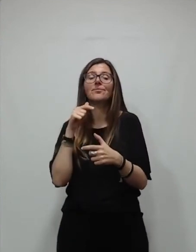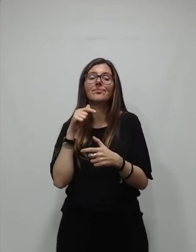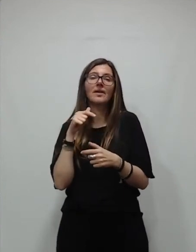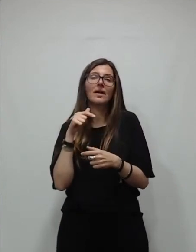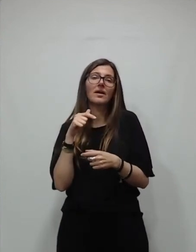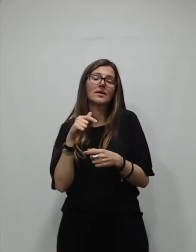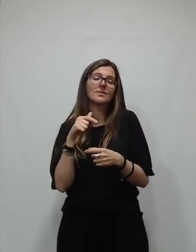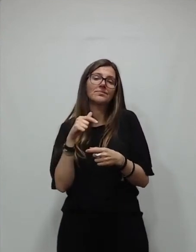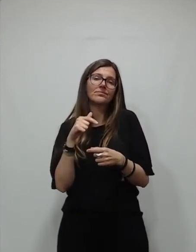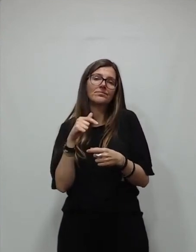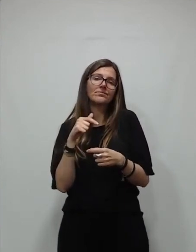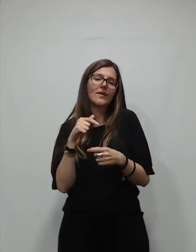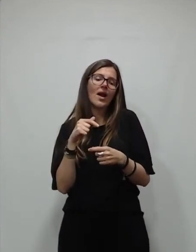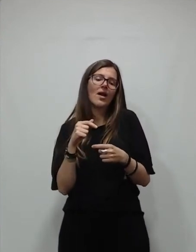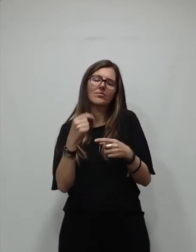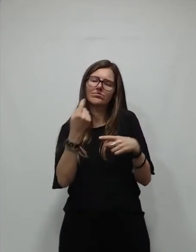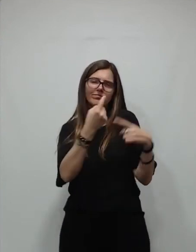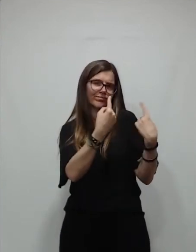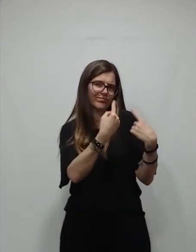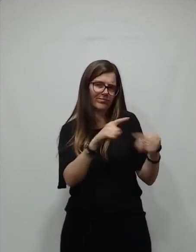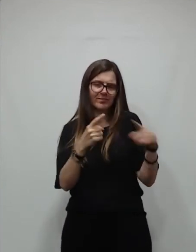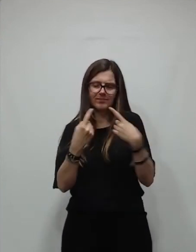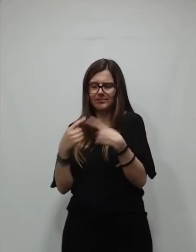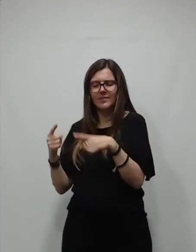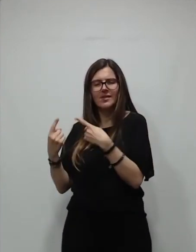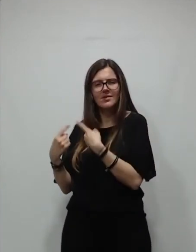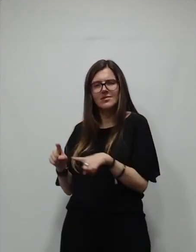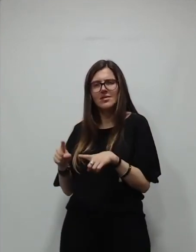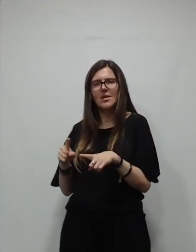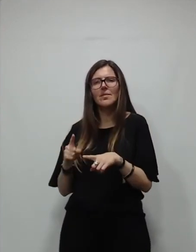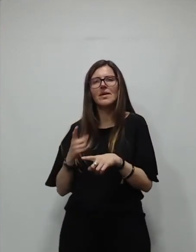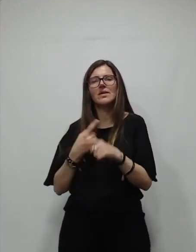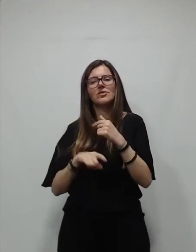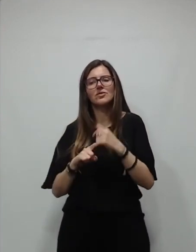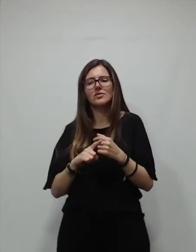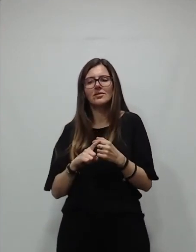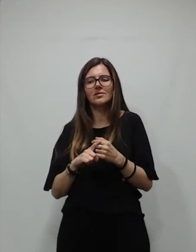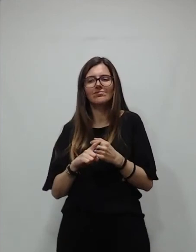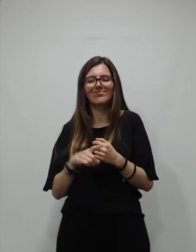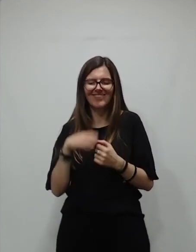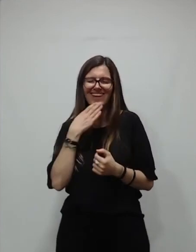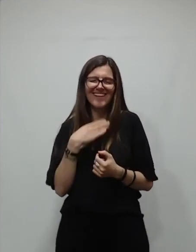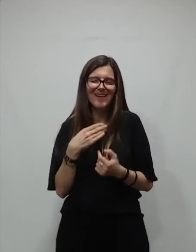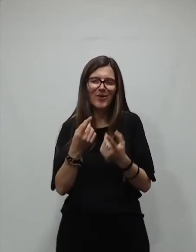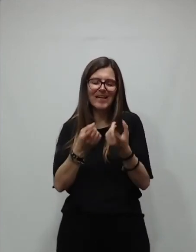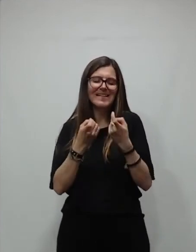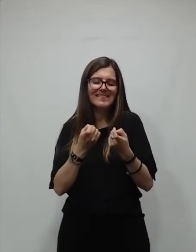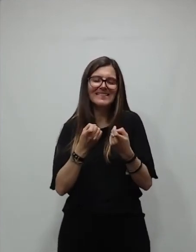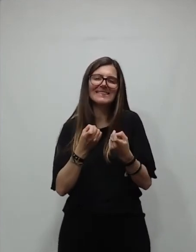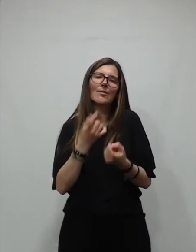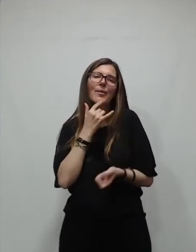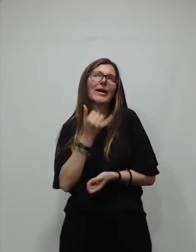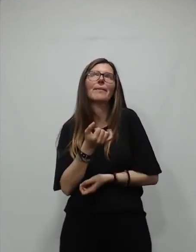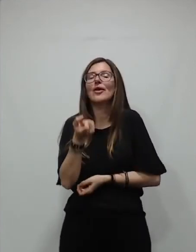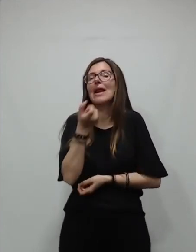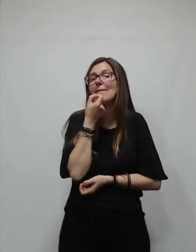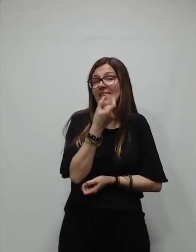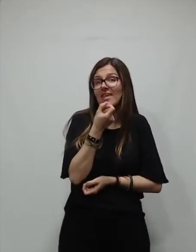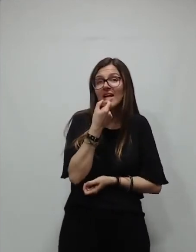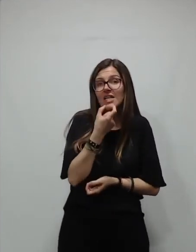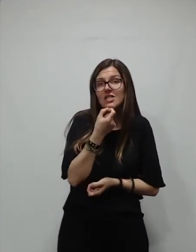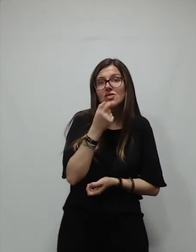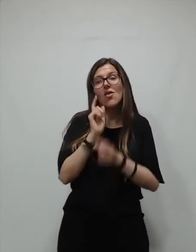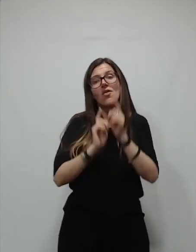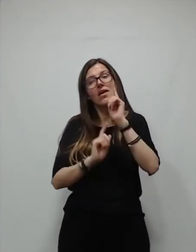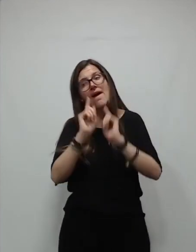las diferentes disciplinas trabajando y sosteniendo estas realidades, porque son necesarias, y entendemos que la medicación en